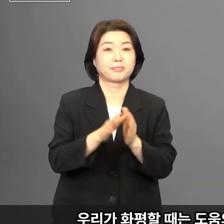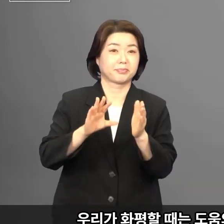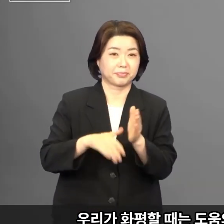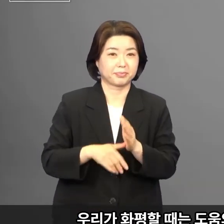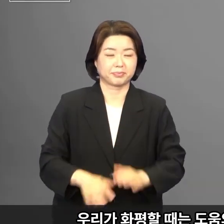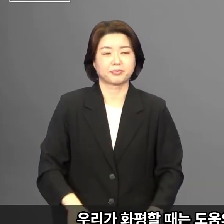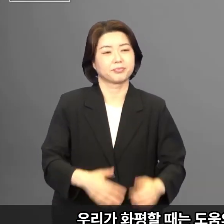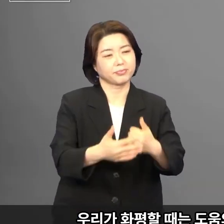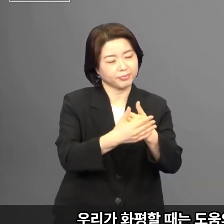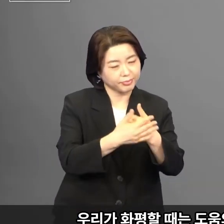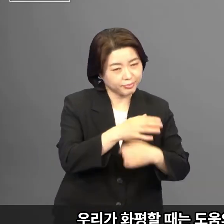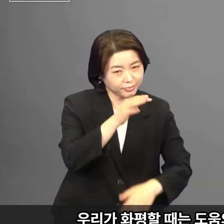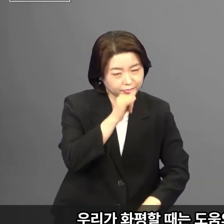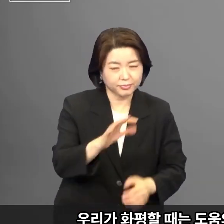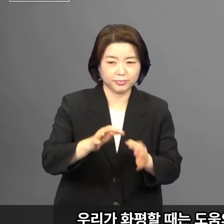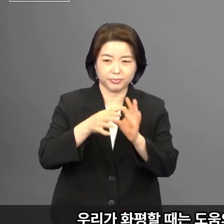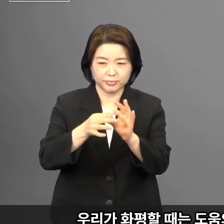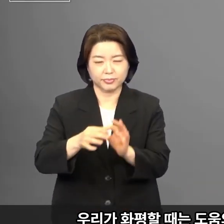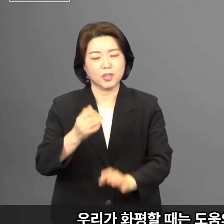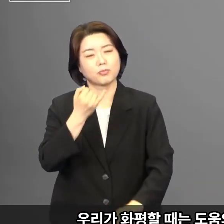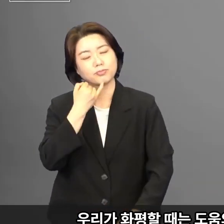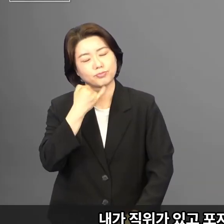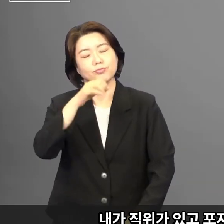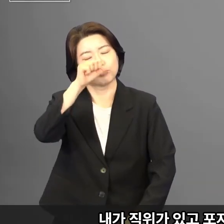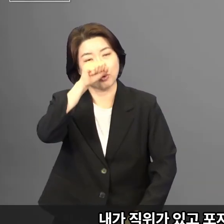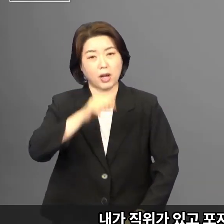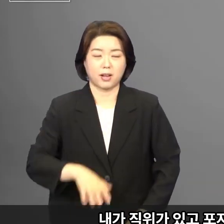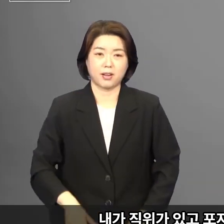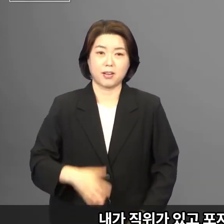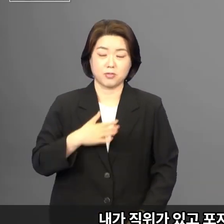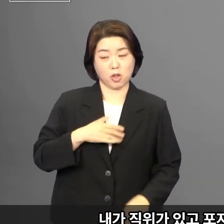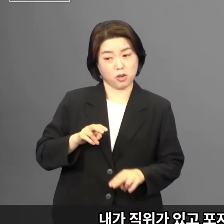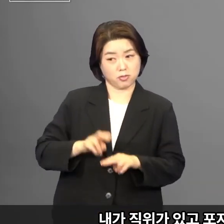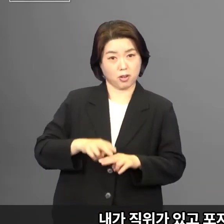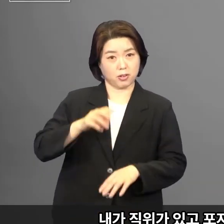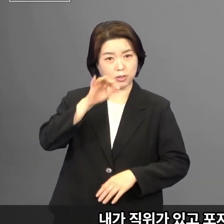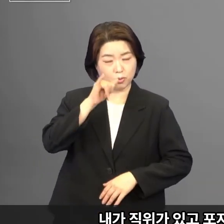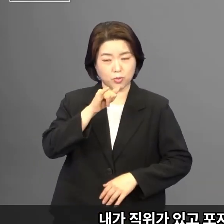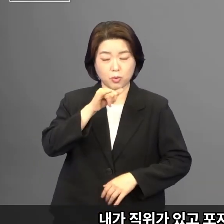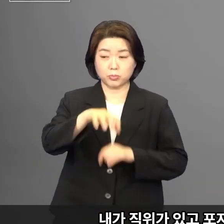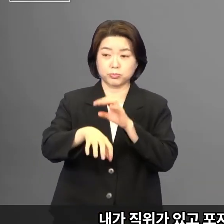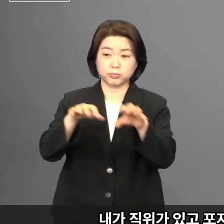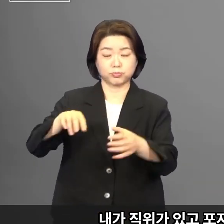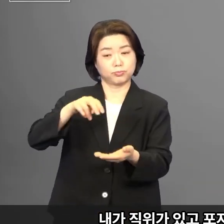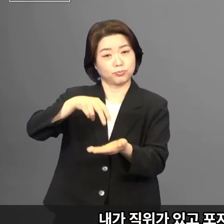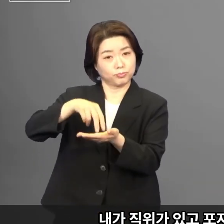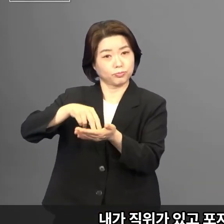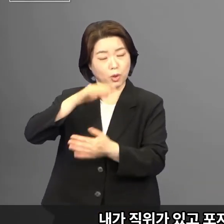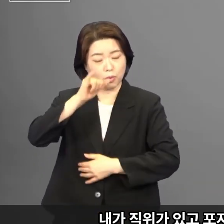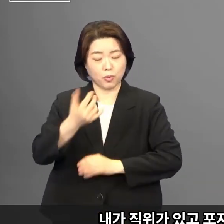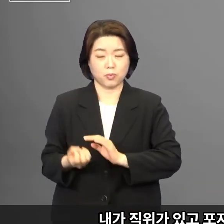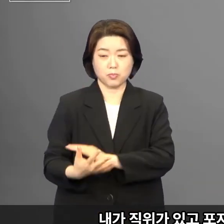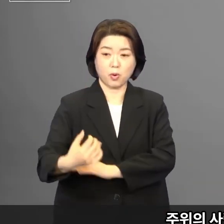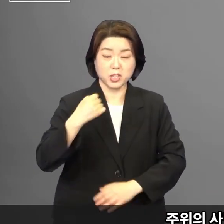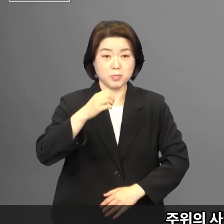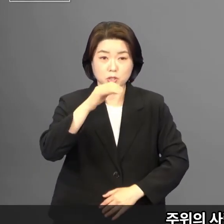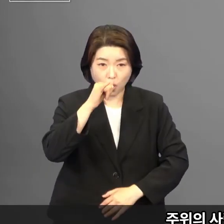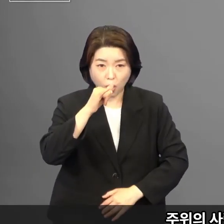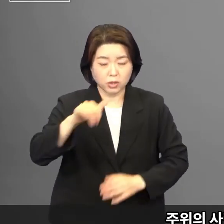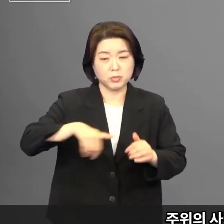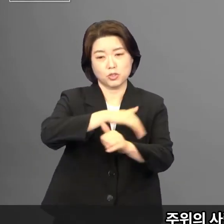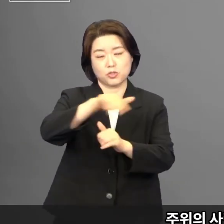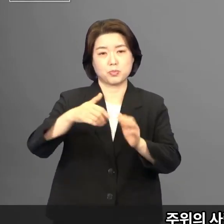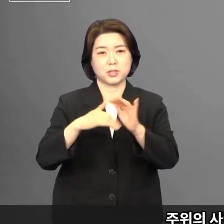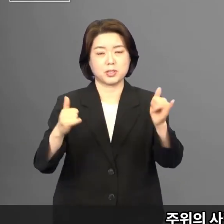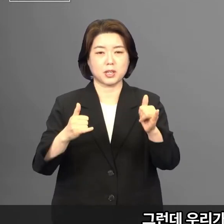도움의 손길도 있고 관계도 괜찮아요. 내가 직위가 있고 포지션이 있고 영향력이 있으면 주위의